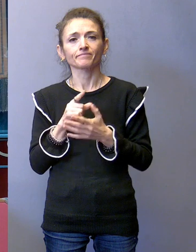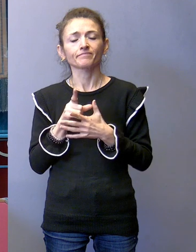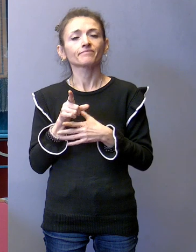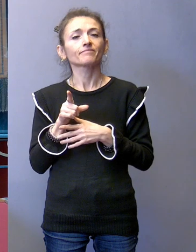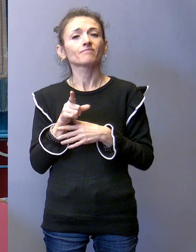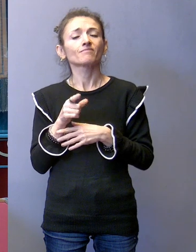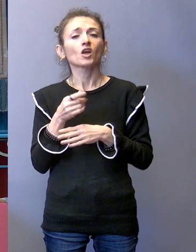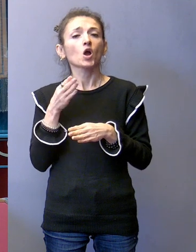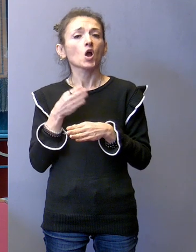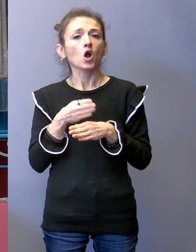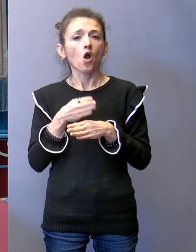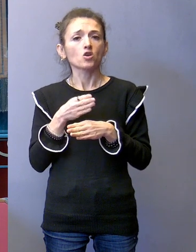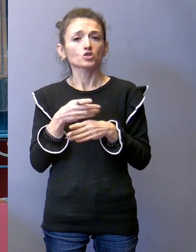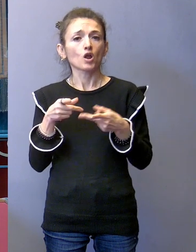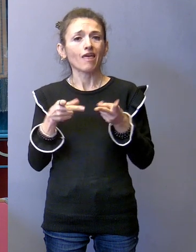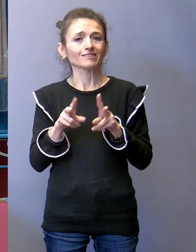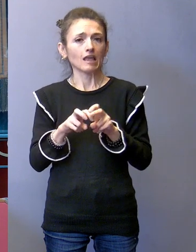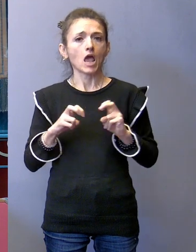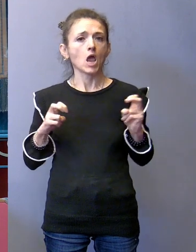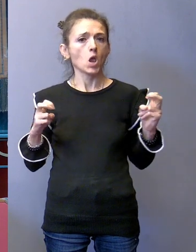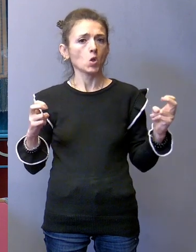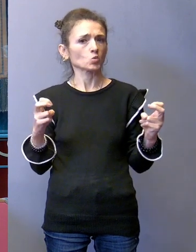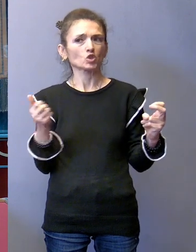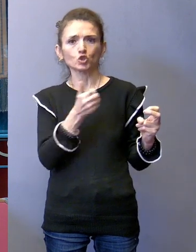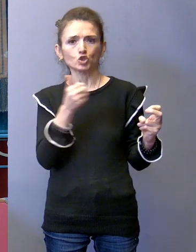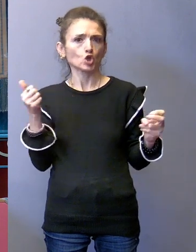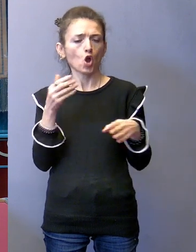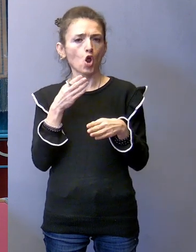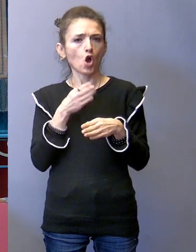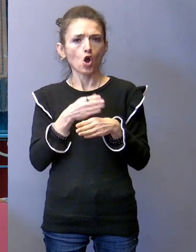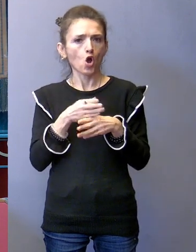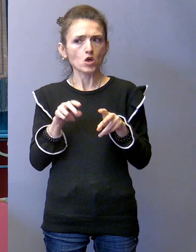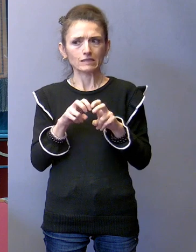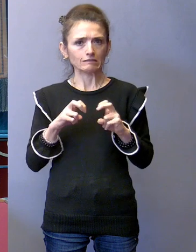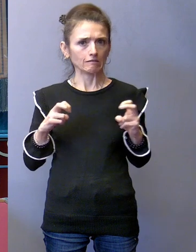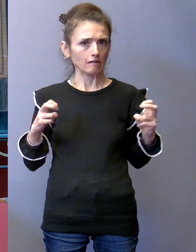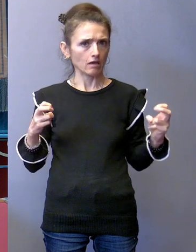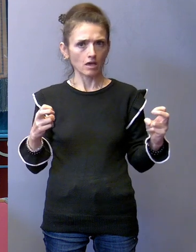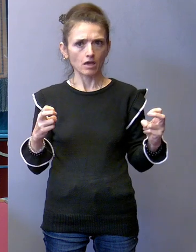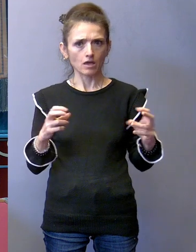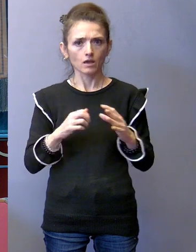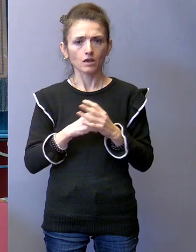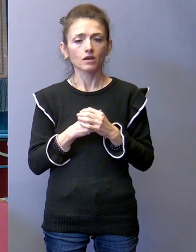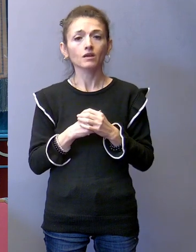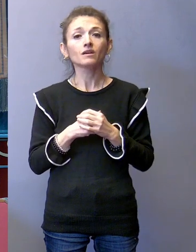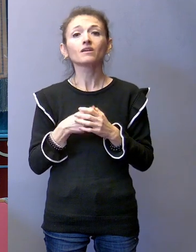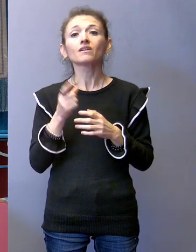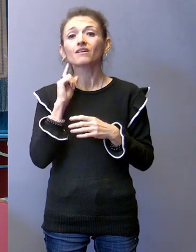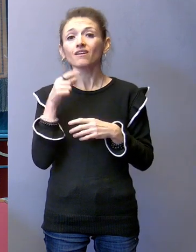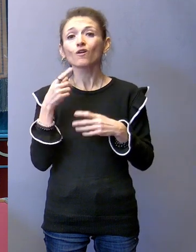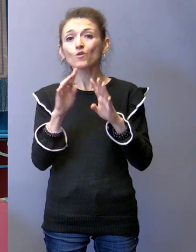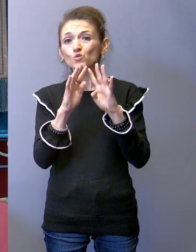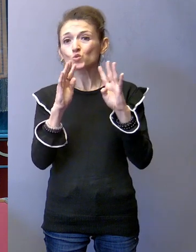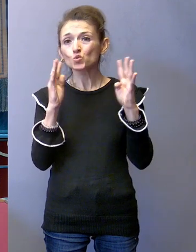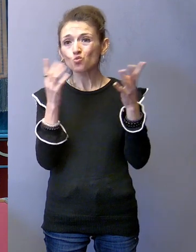che siano solo i consiglieri a sedersi tra i banchi a loro disposizione poi anche tra i banchi della